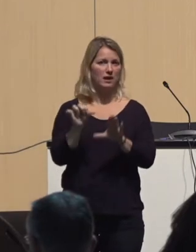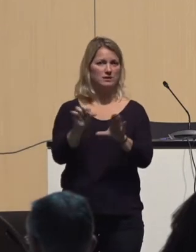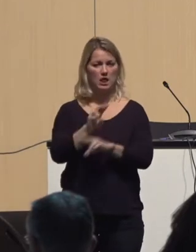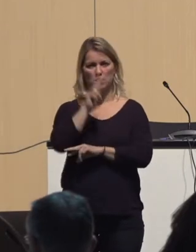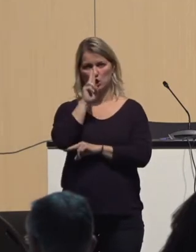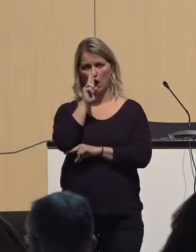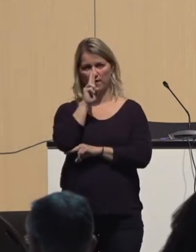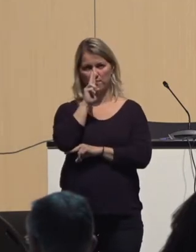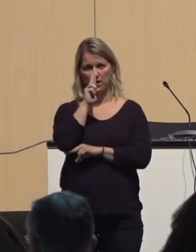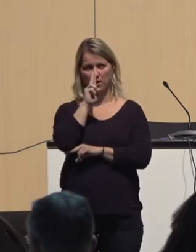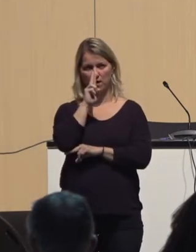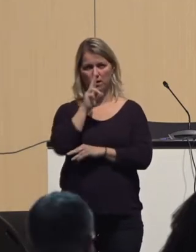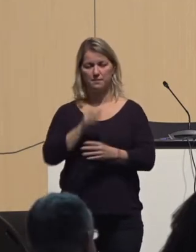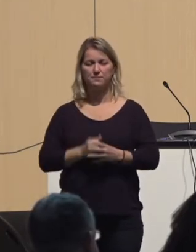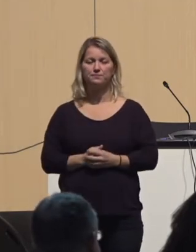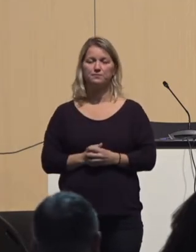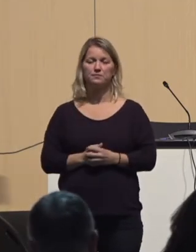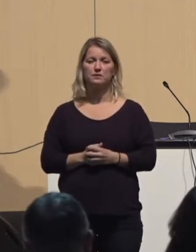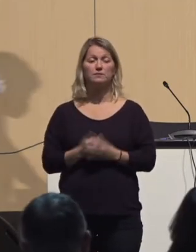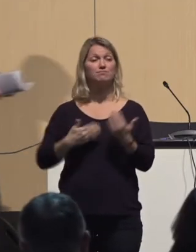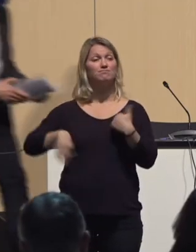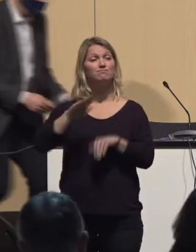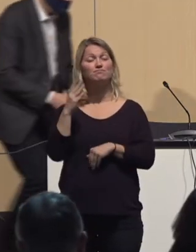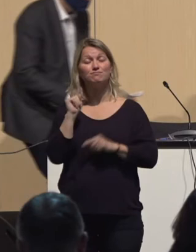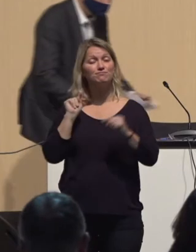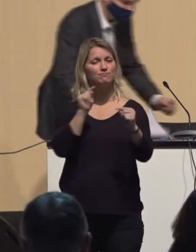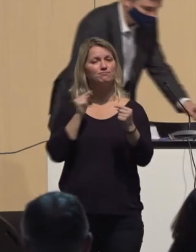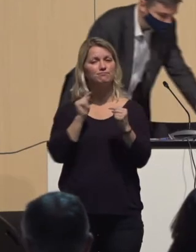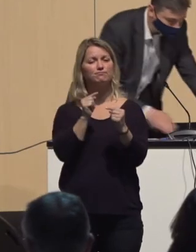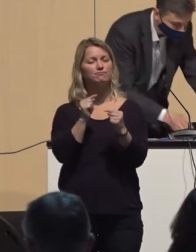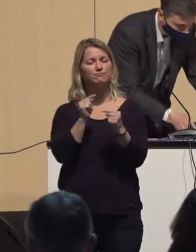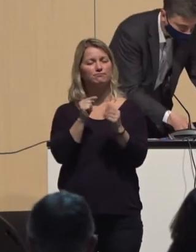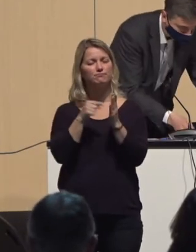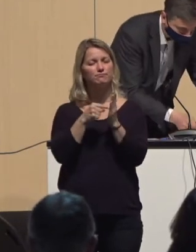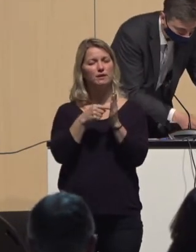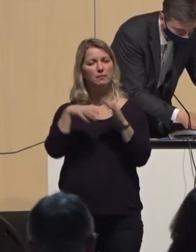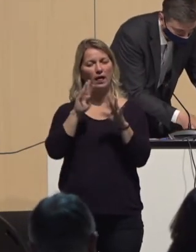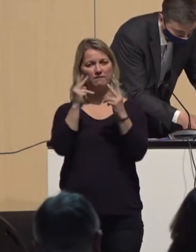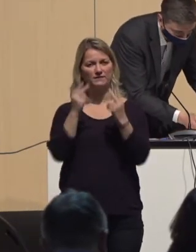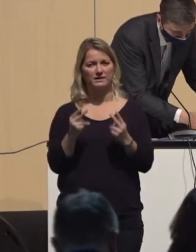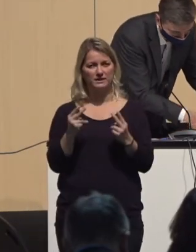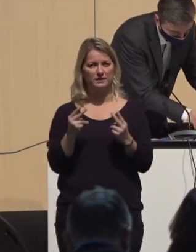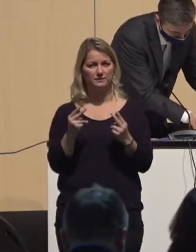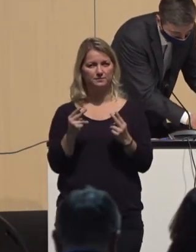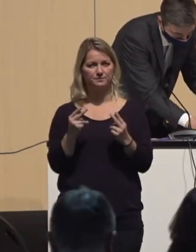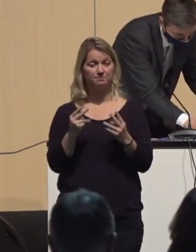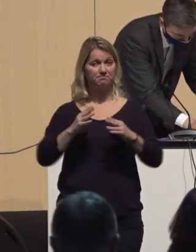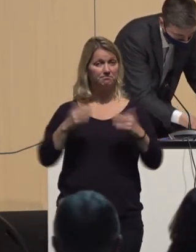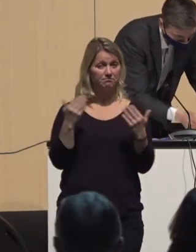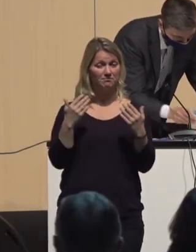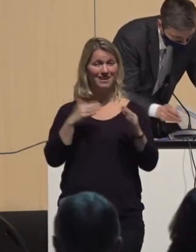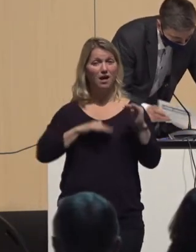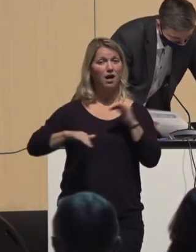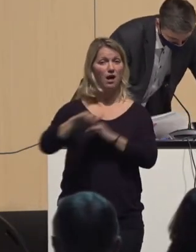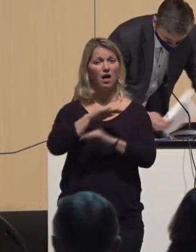voraussichtlich getroffen. Wir diskutieren über einen wesentlich wichtigeren Punkt. Wir diskutieren nämlich darüber, wie die